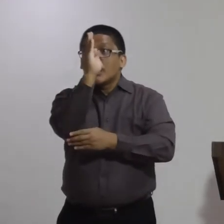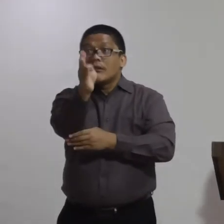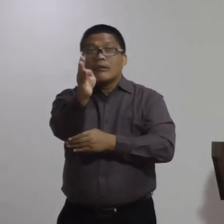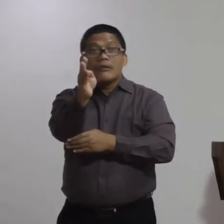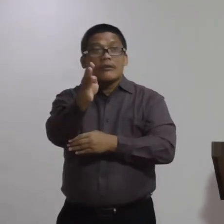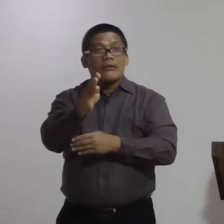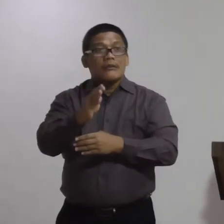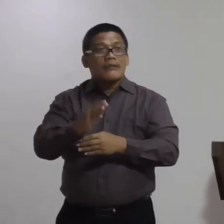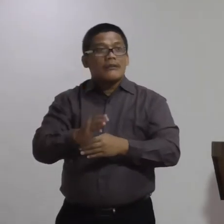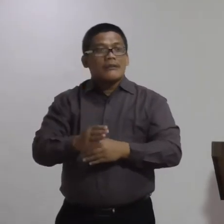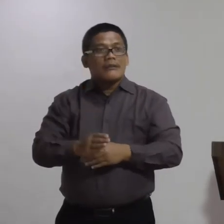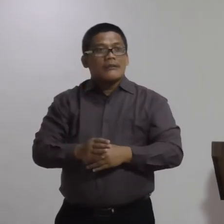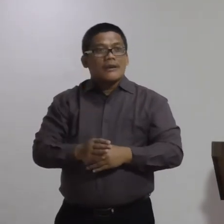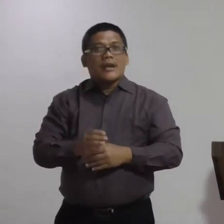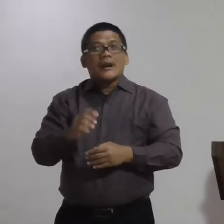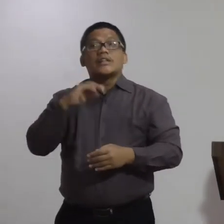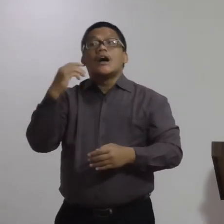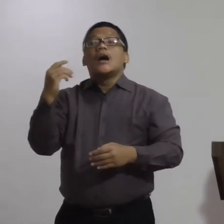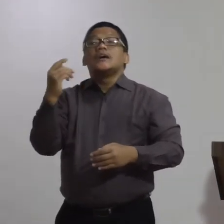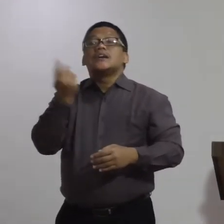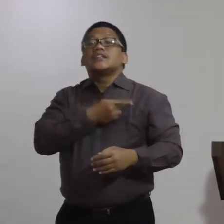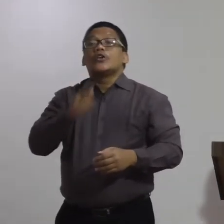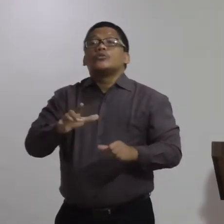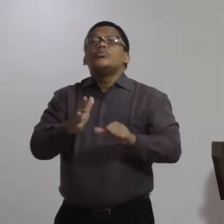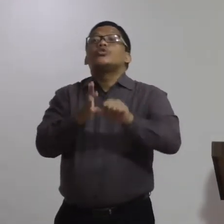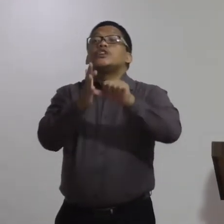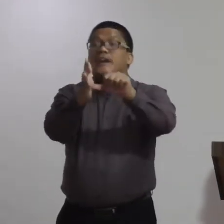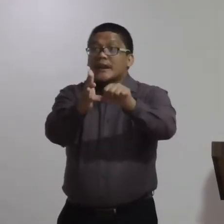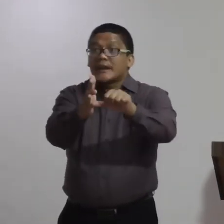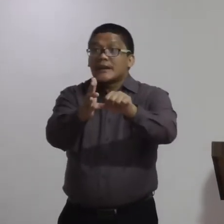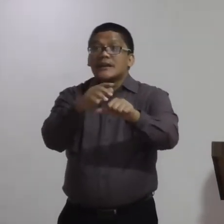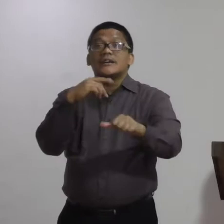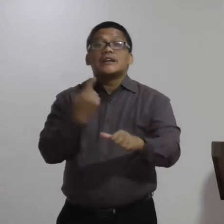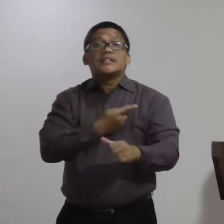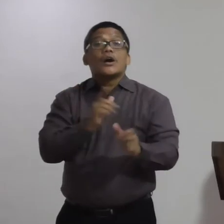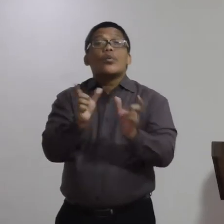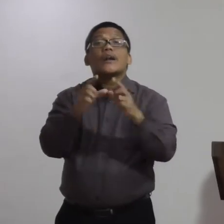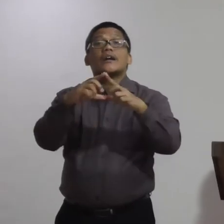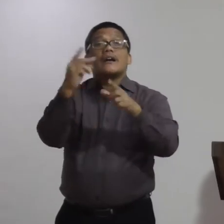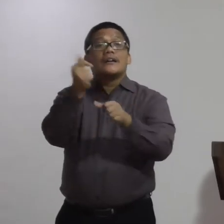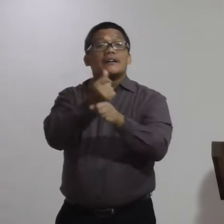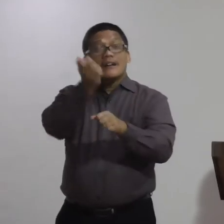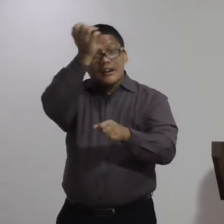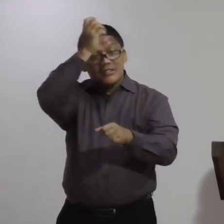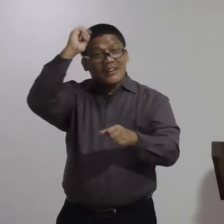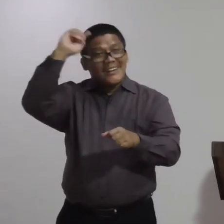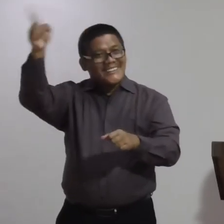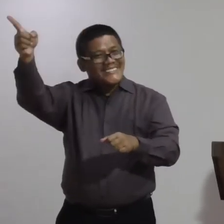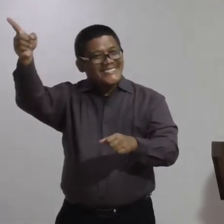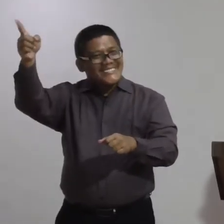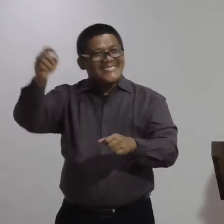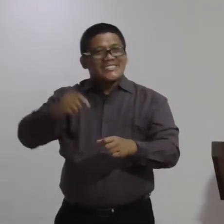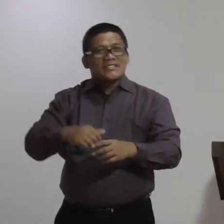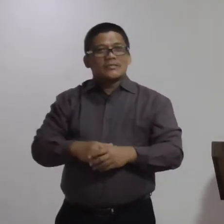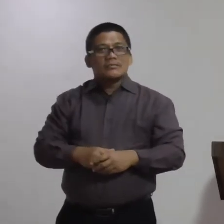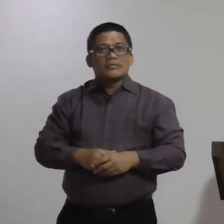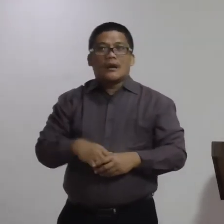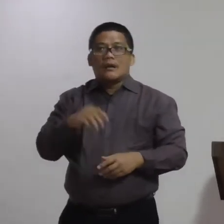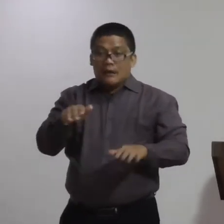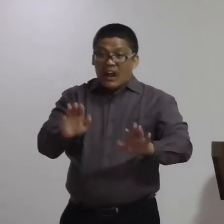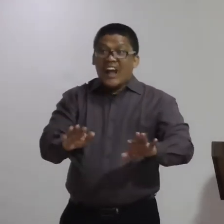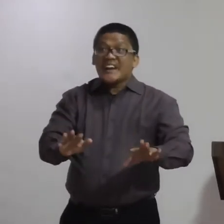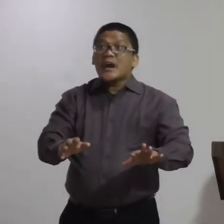semua-semua. Tampilkanlah bahwa kita inilah warga kerajaan Allah. Ya, kalau anak